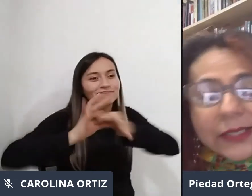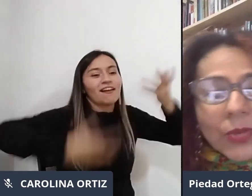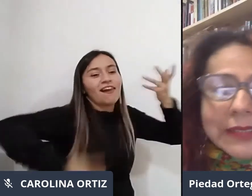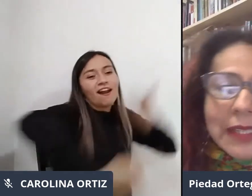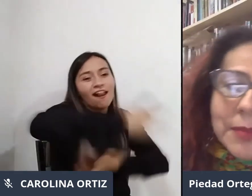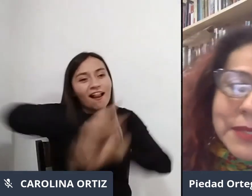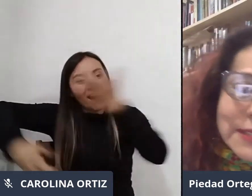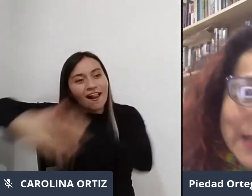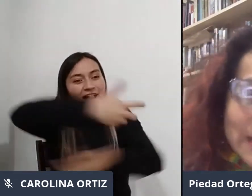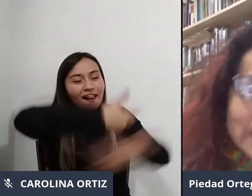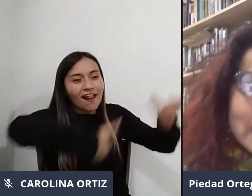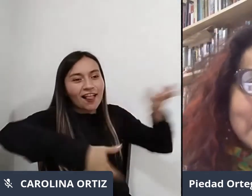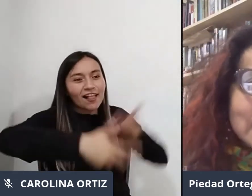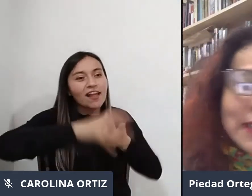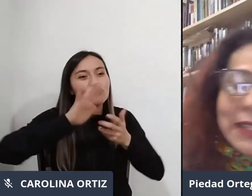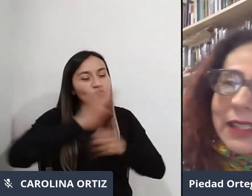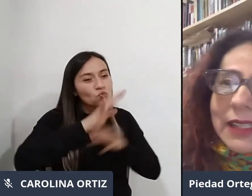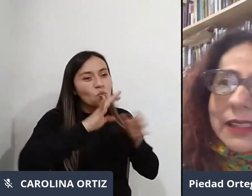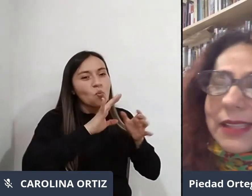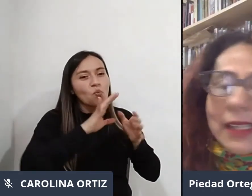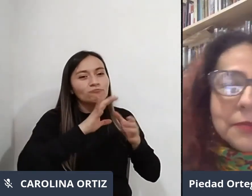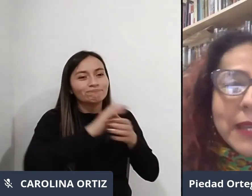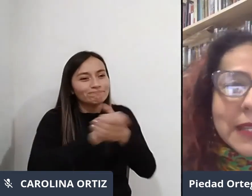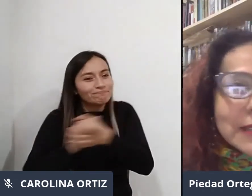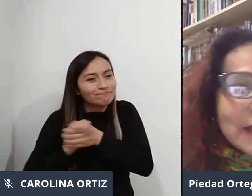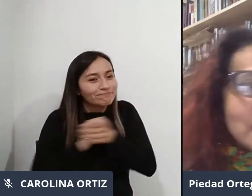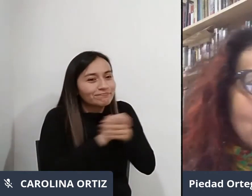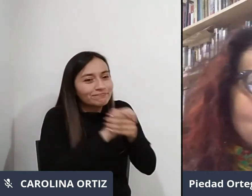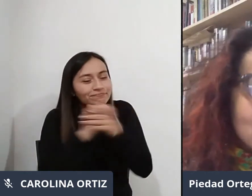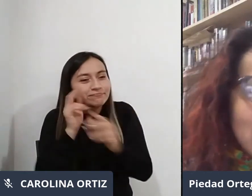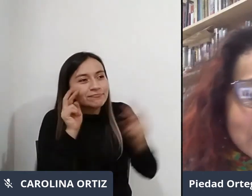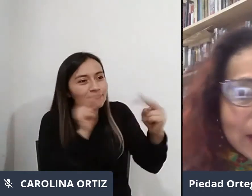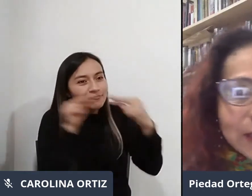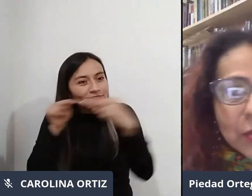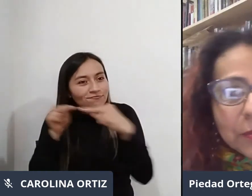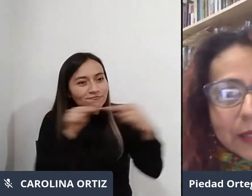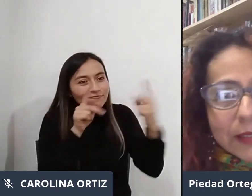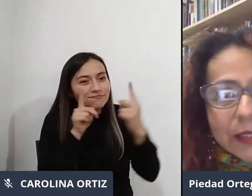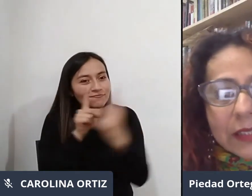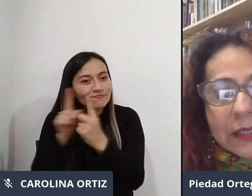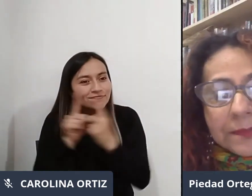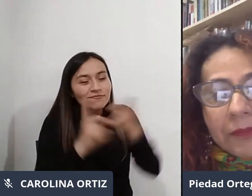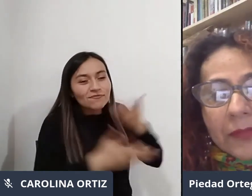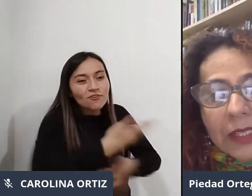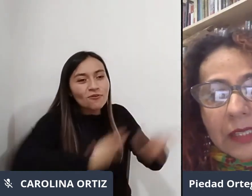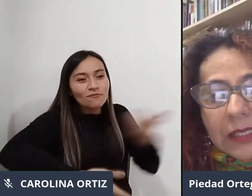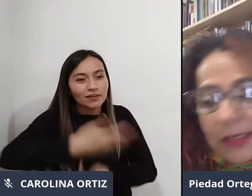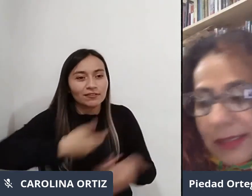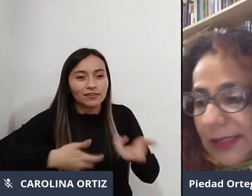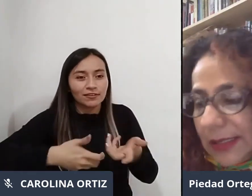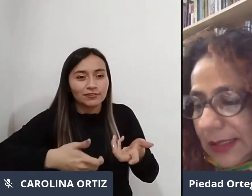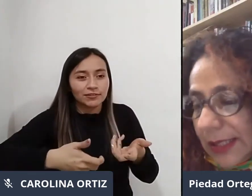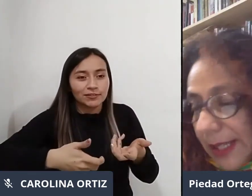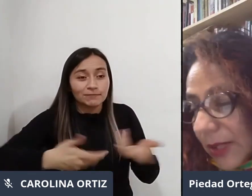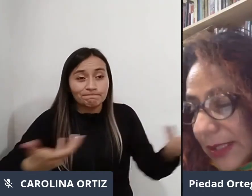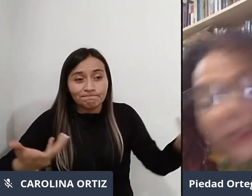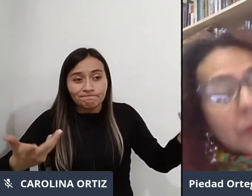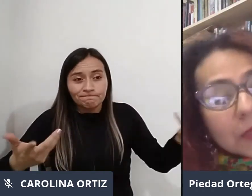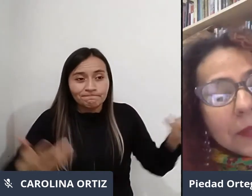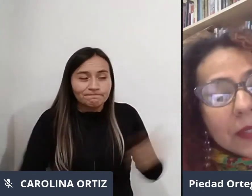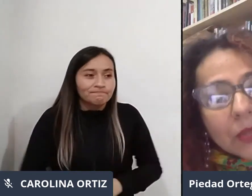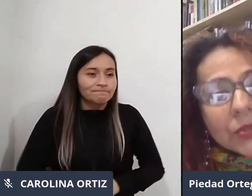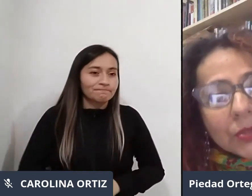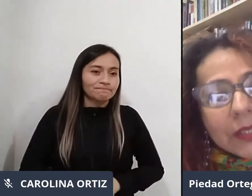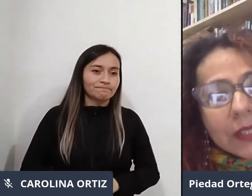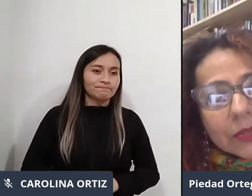el ritual de la amistad, es verse, es encontrarse, es compartir. Y creo que tenemos